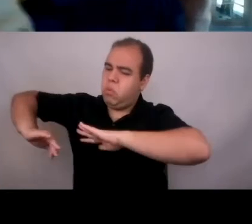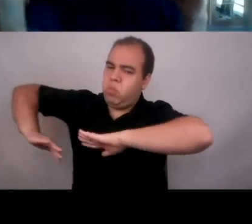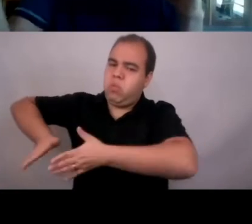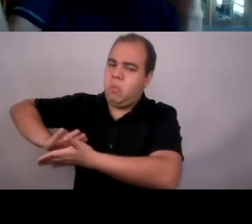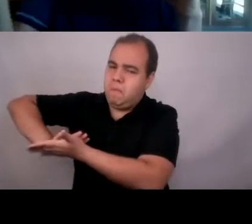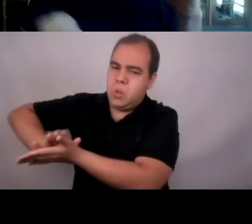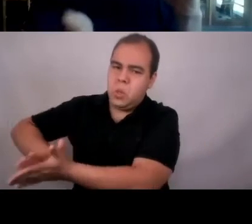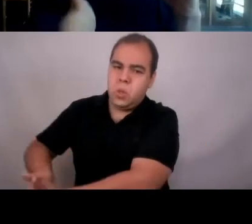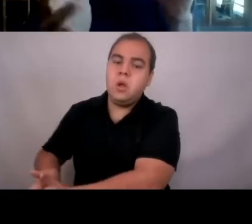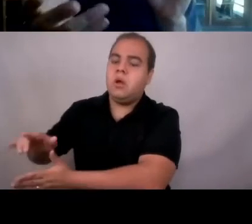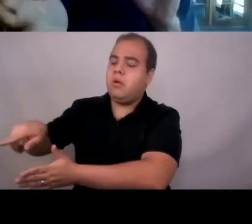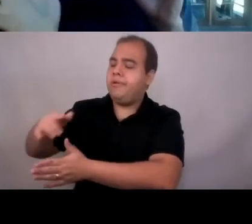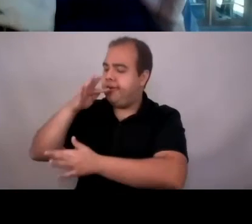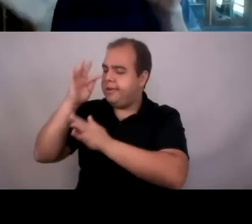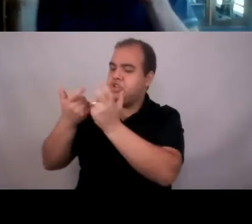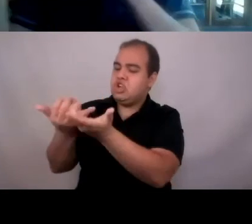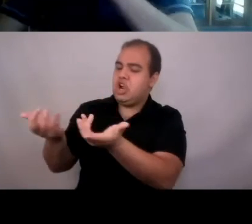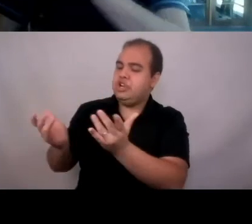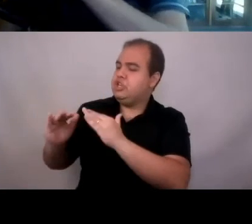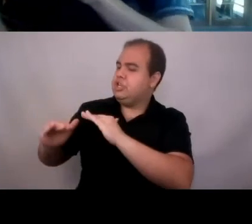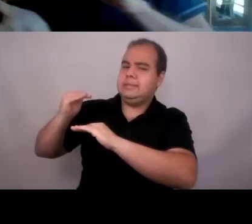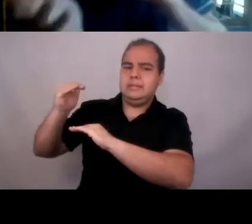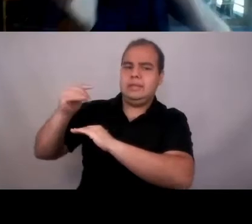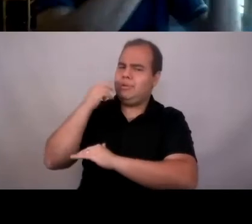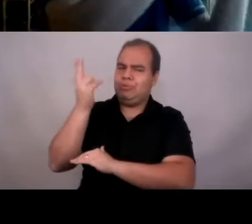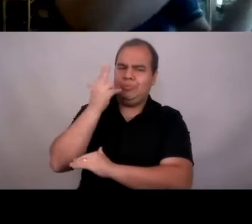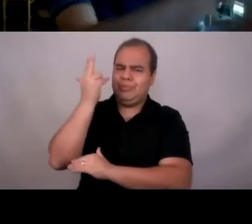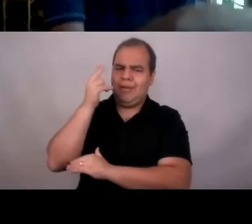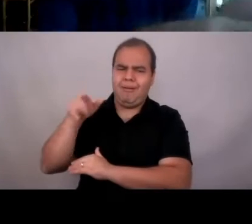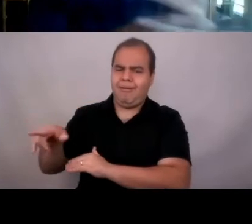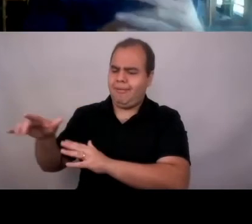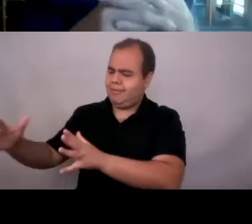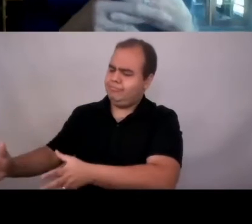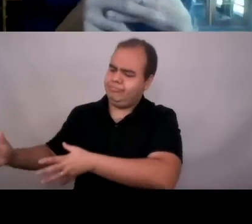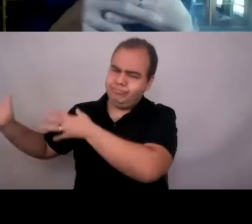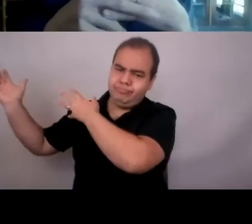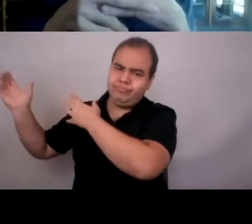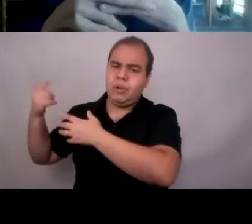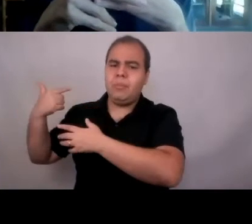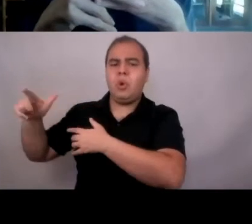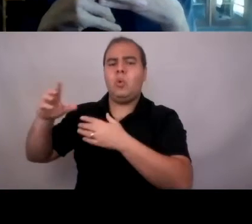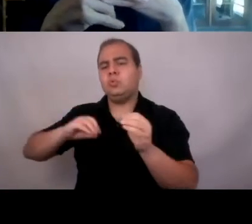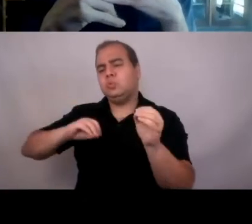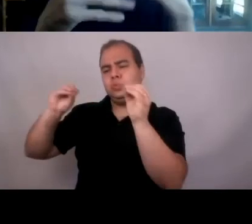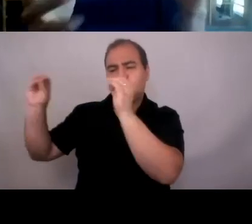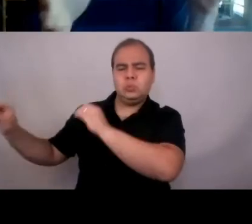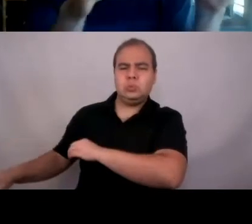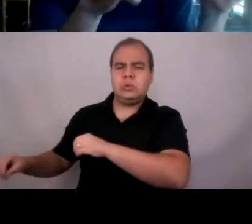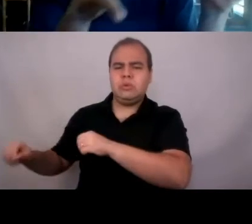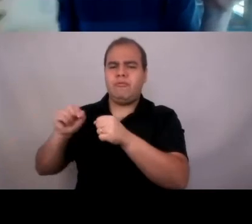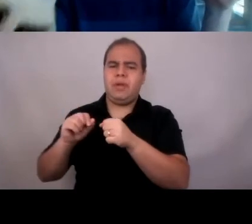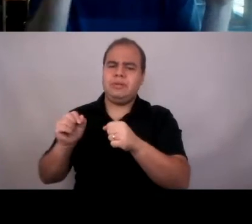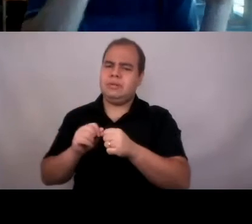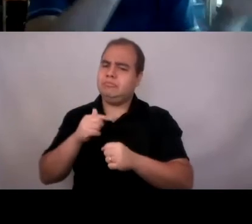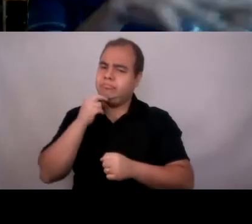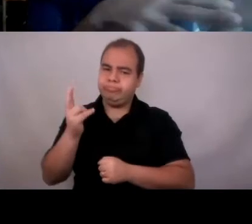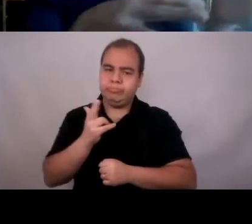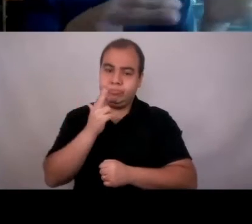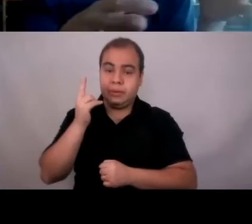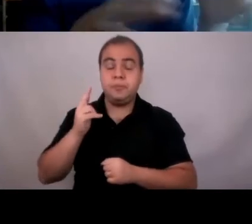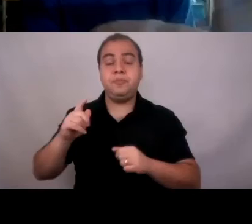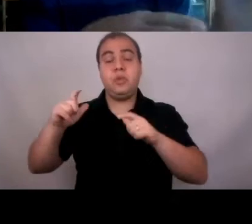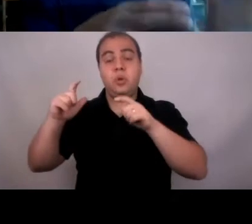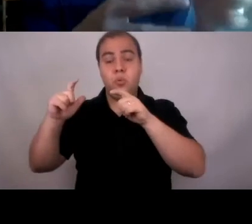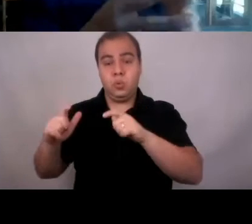solo e houve um corte de solo e esse solo removido foi levado para outro lugar para fazer aterro. Então, nesse lugar onde a terra